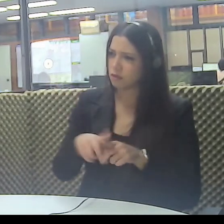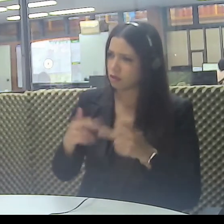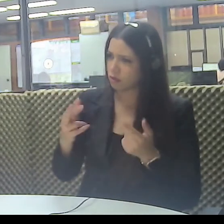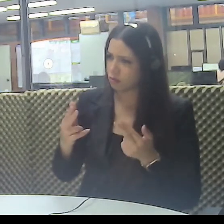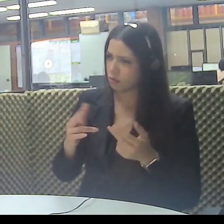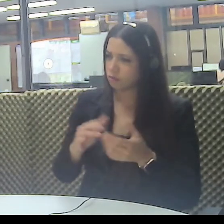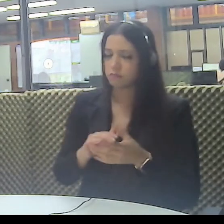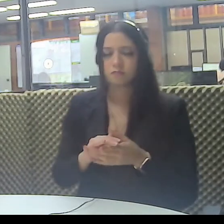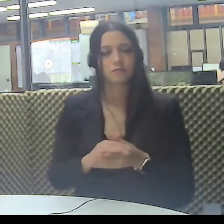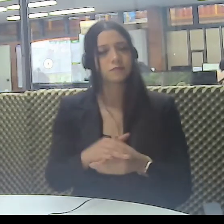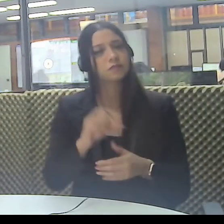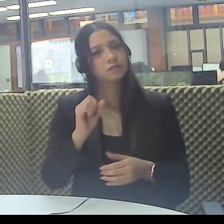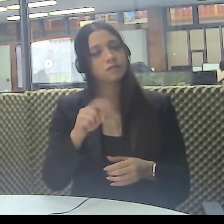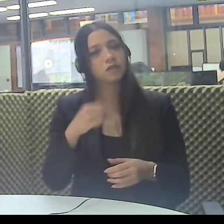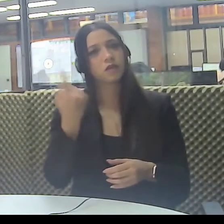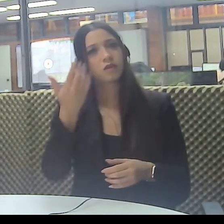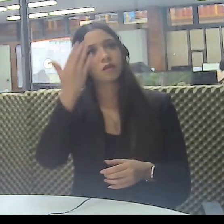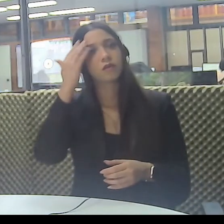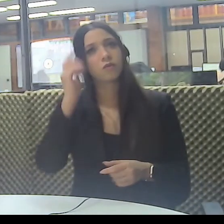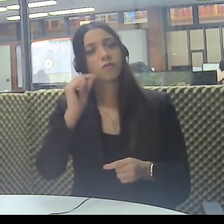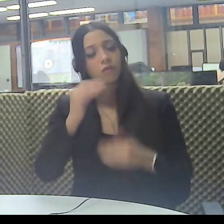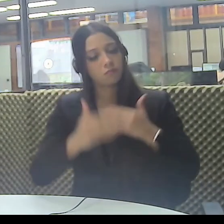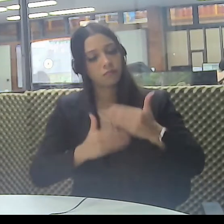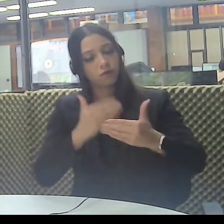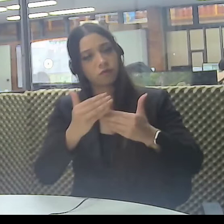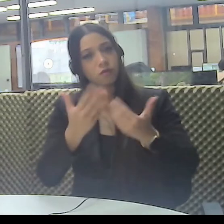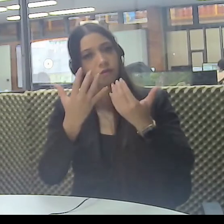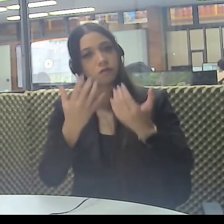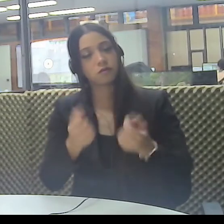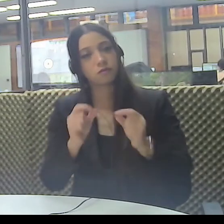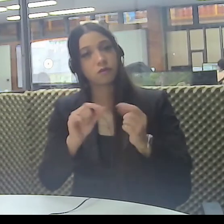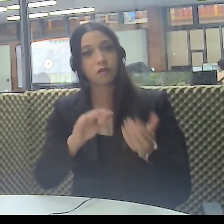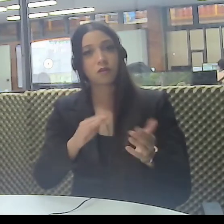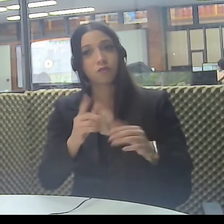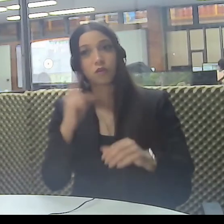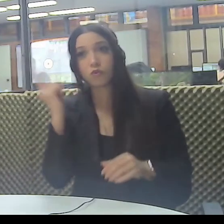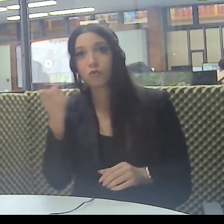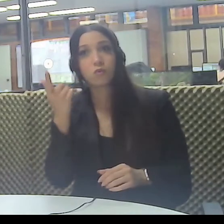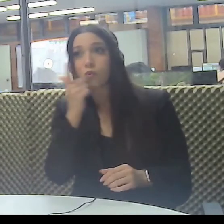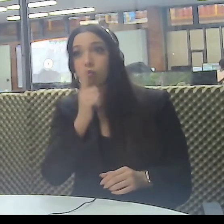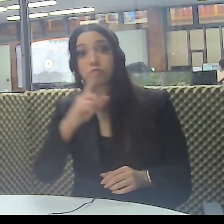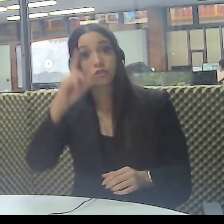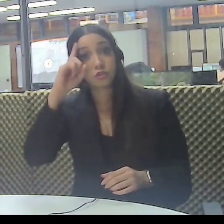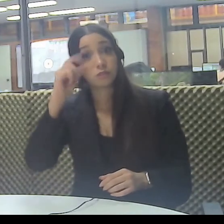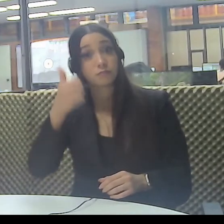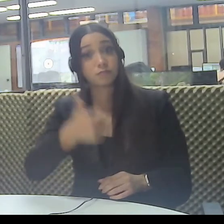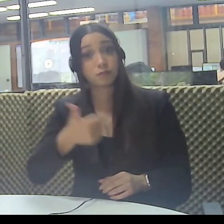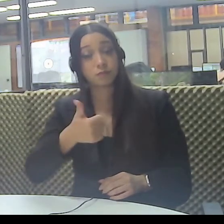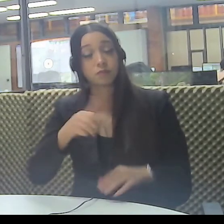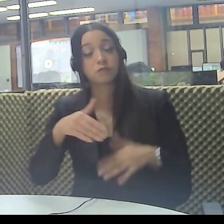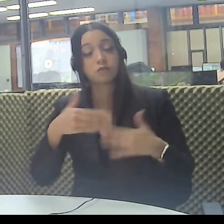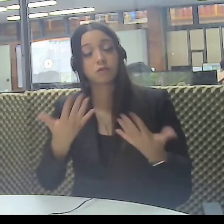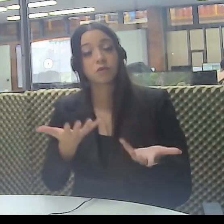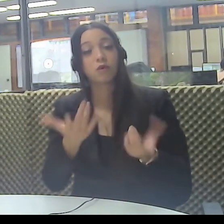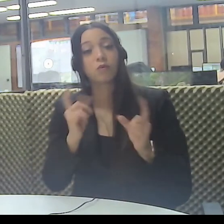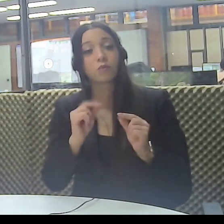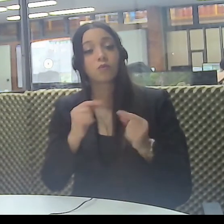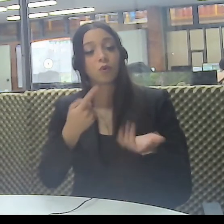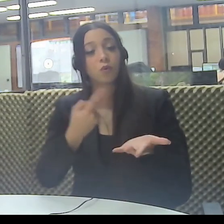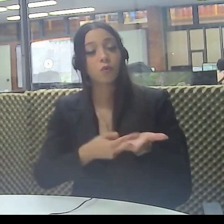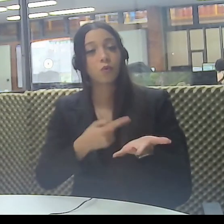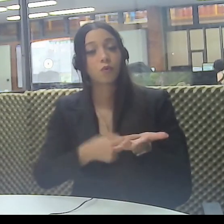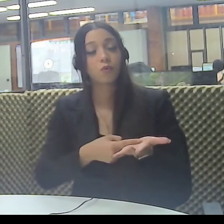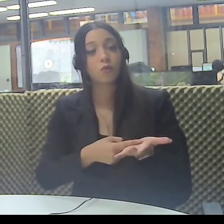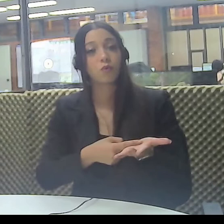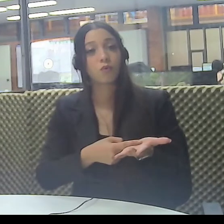mesma forma? Isso, a gente entende que vai ser um processo de adesão que talvez nem todos consigam aderir no dia 1. Então o que a gente quer deixar